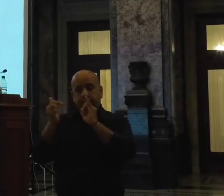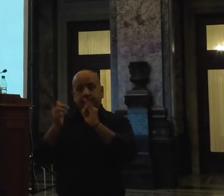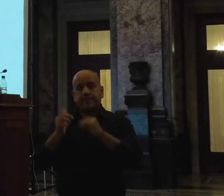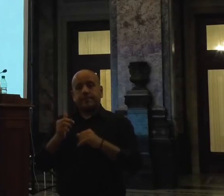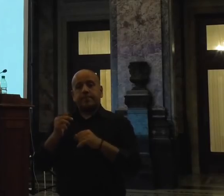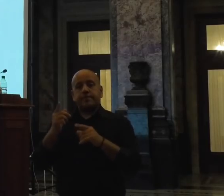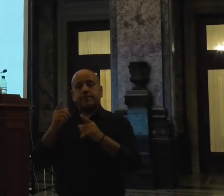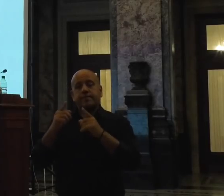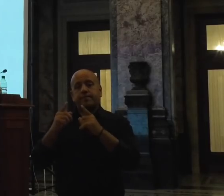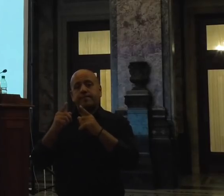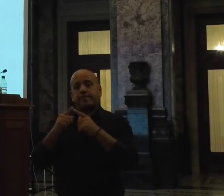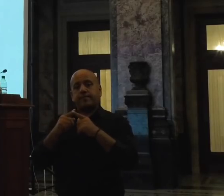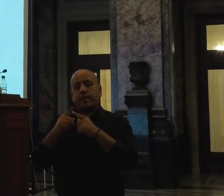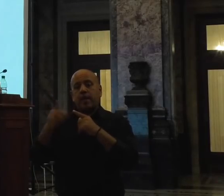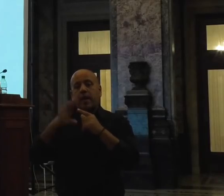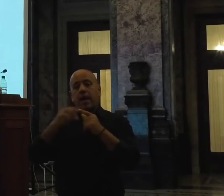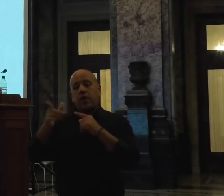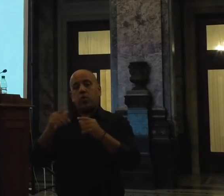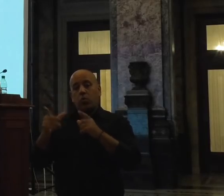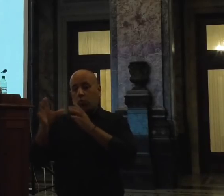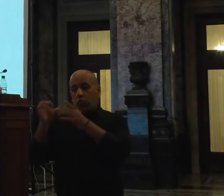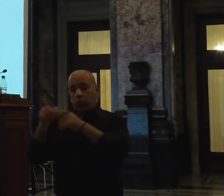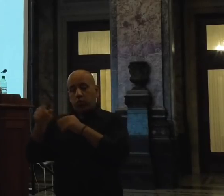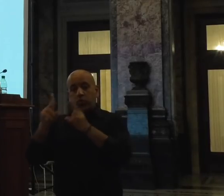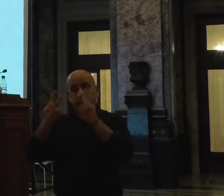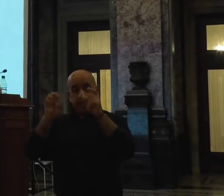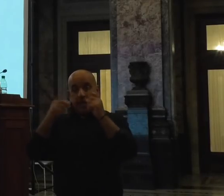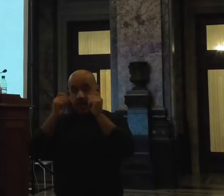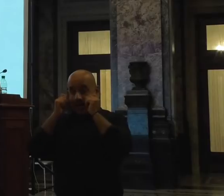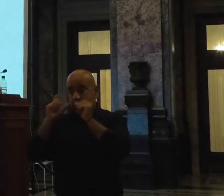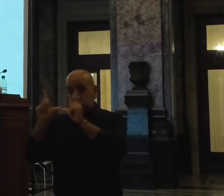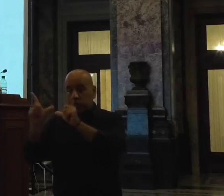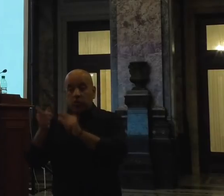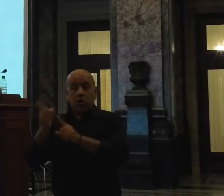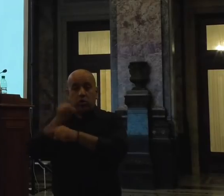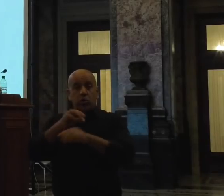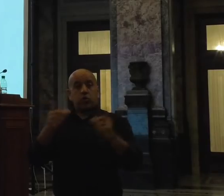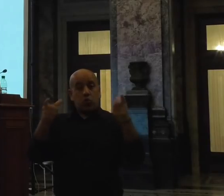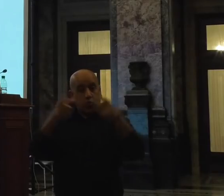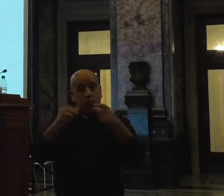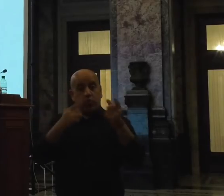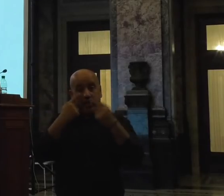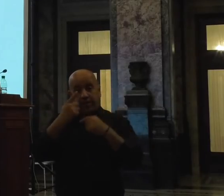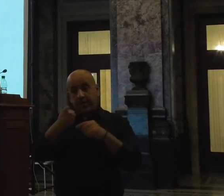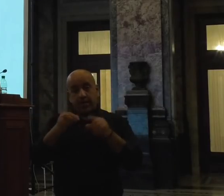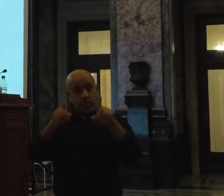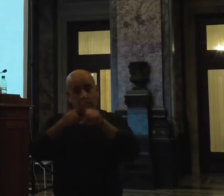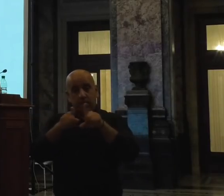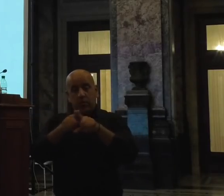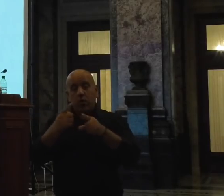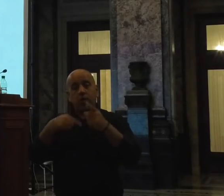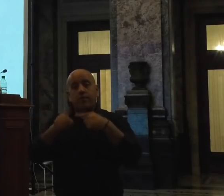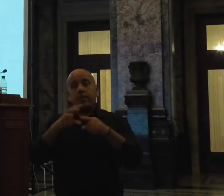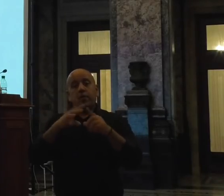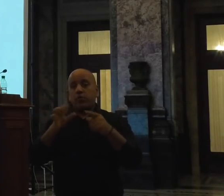Y va a haber un grupo que entrena con atención y otro grupo que ve exactamente lo mismo, hace exactamente la misma tarea,